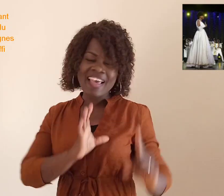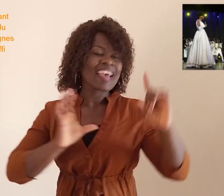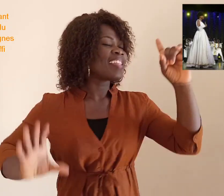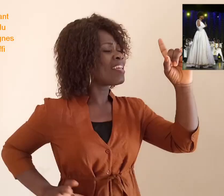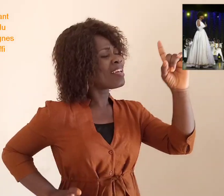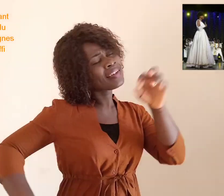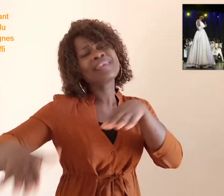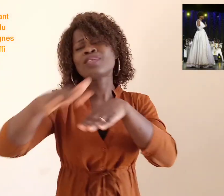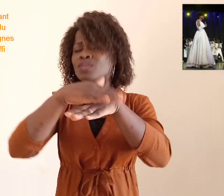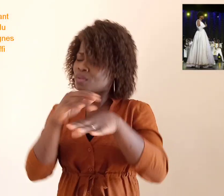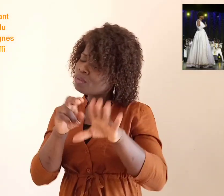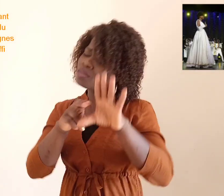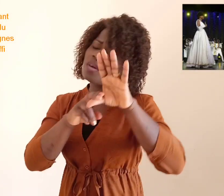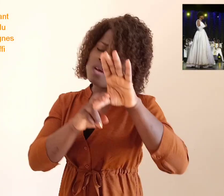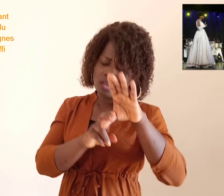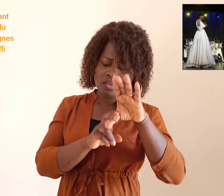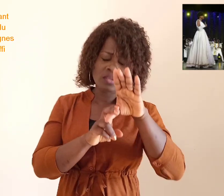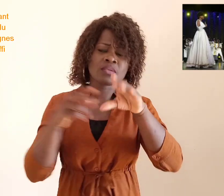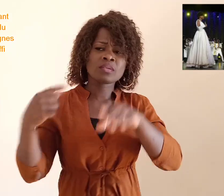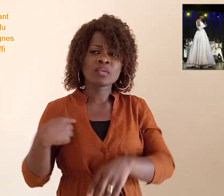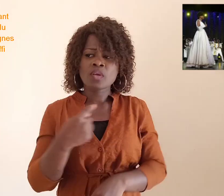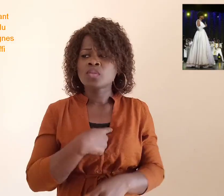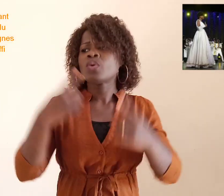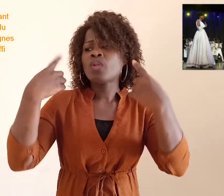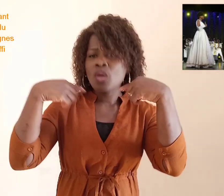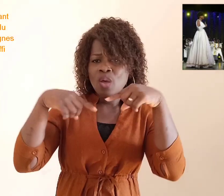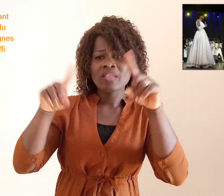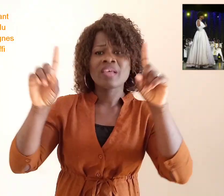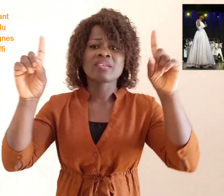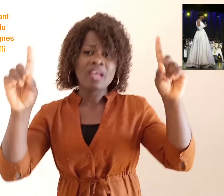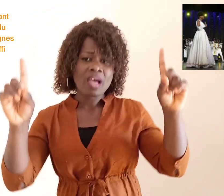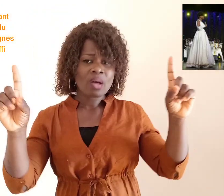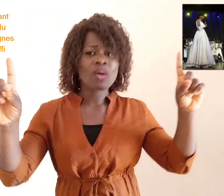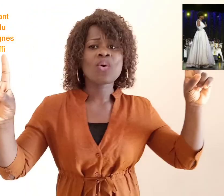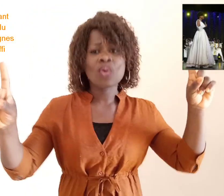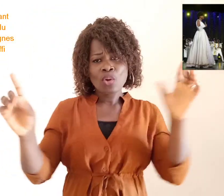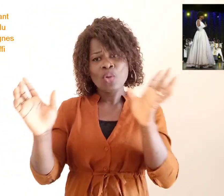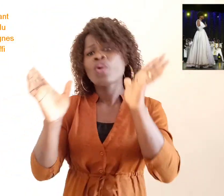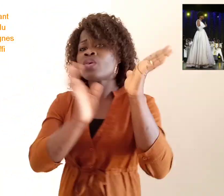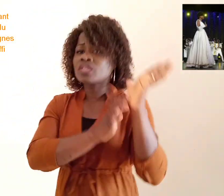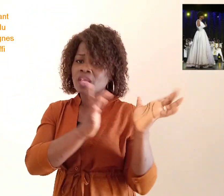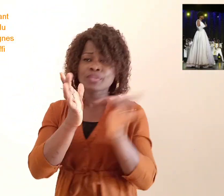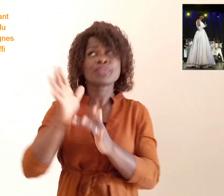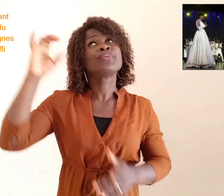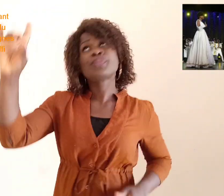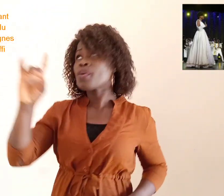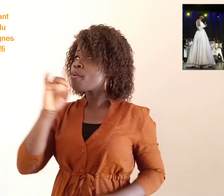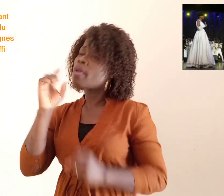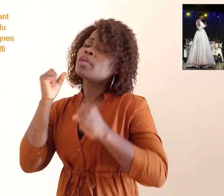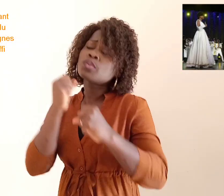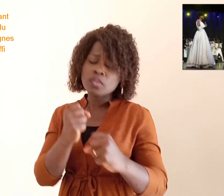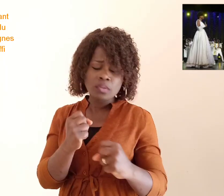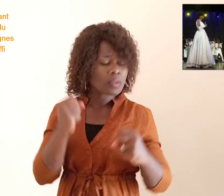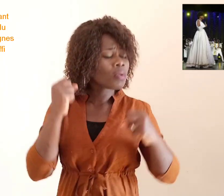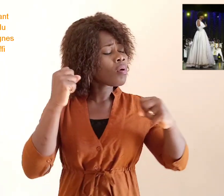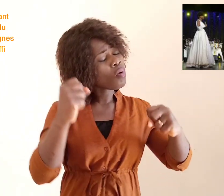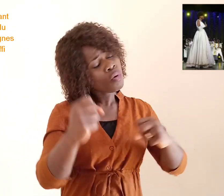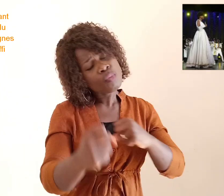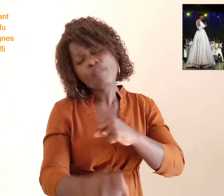Le cri sur le trône Nous le déclamons Jésus, tu es